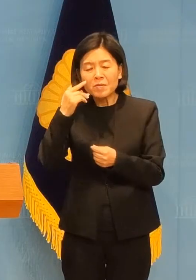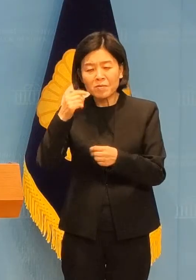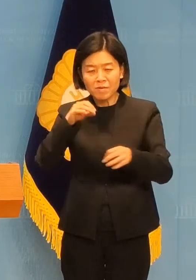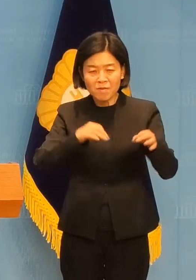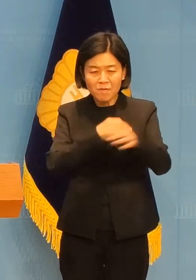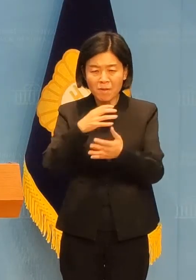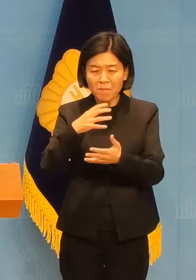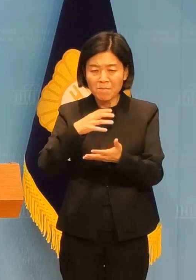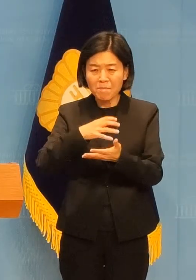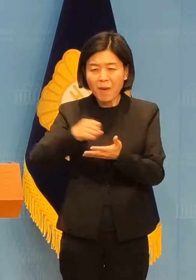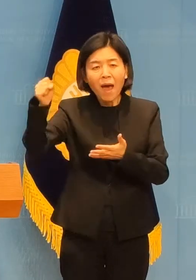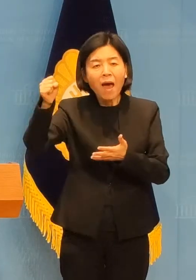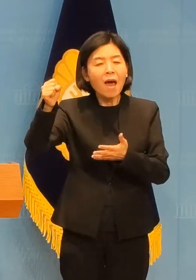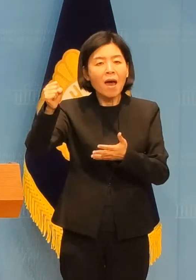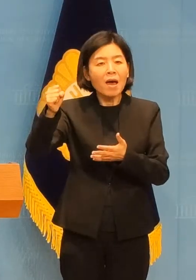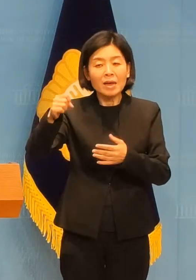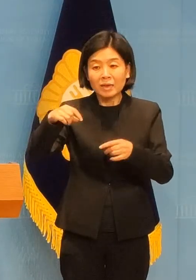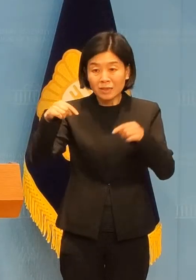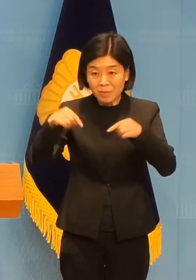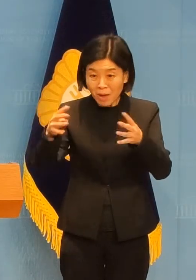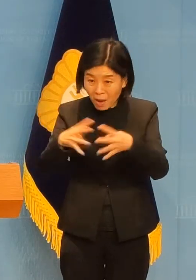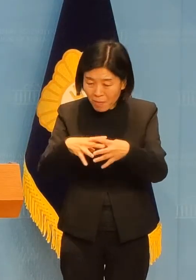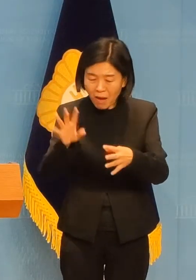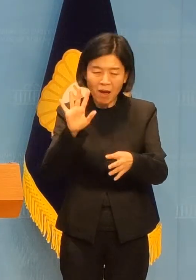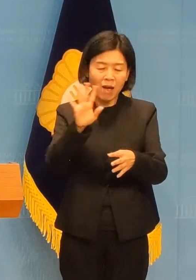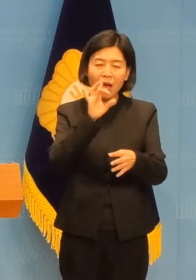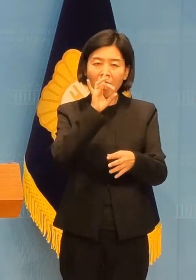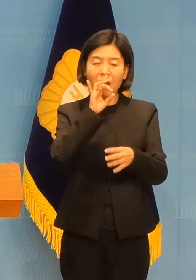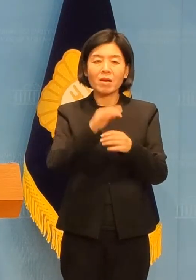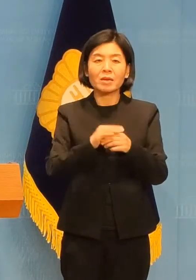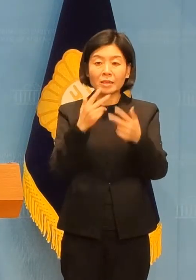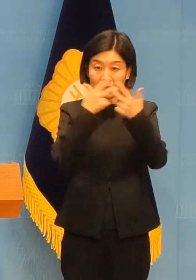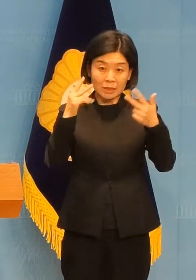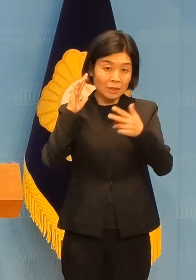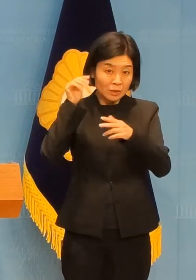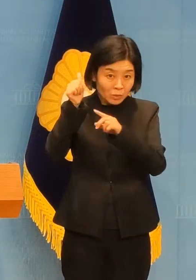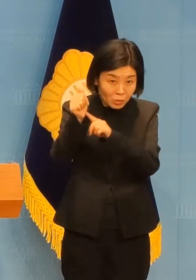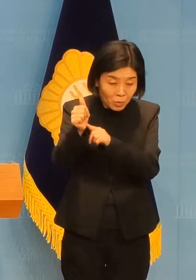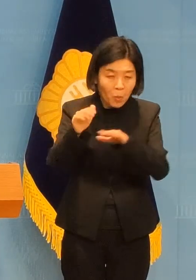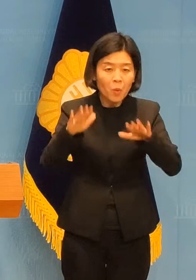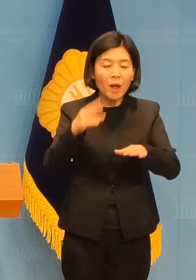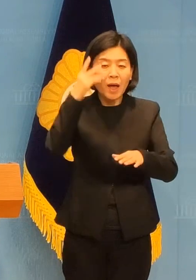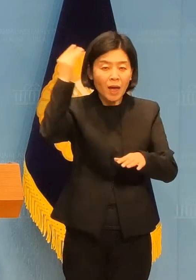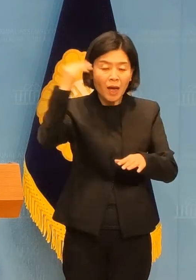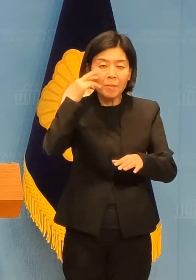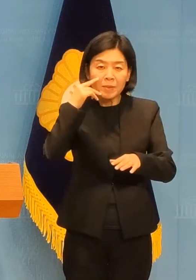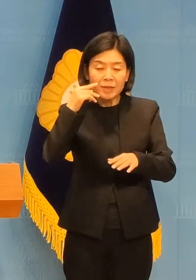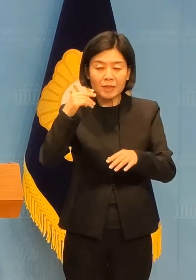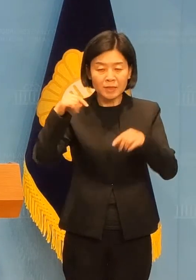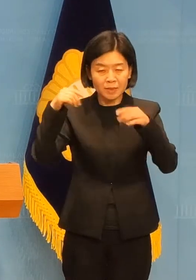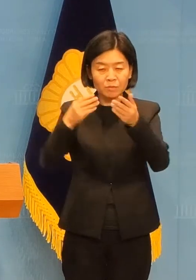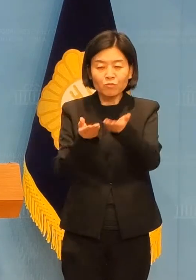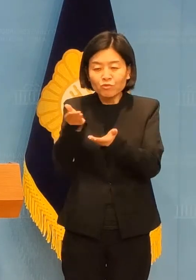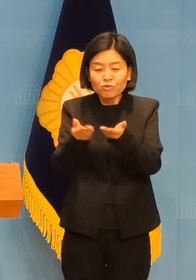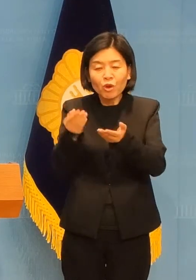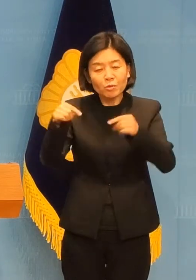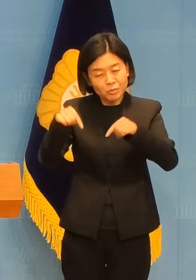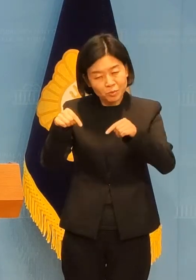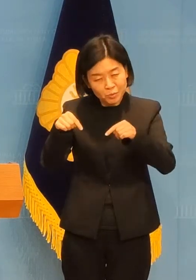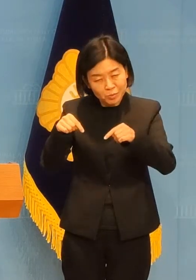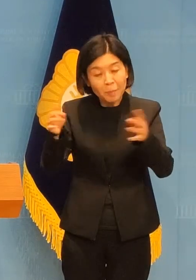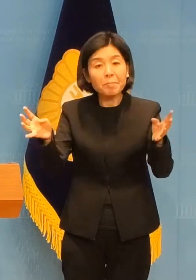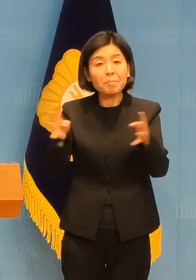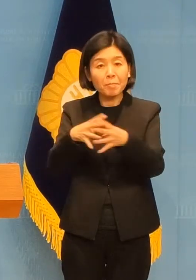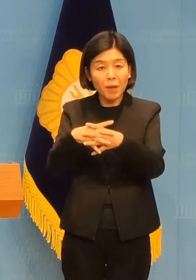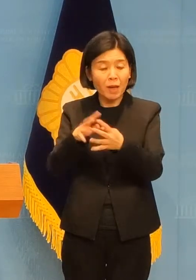없다. 이재명 대통령은 오늘 한미무역안보 최종 합의 팩트시트를 발표했습니다.